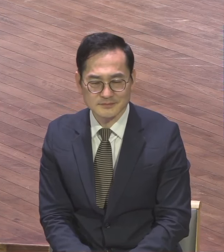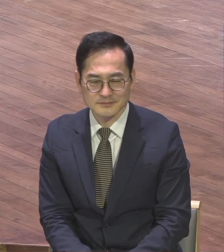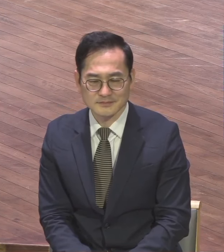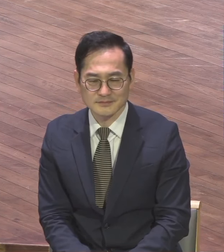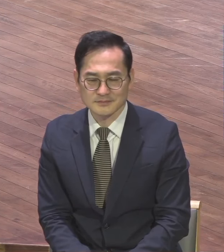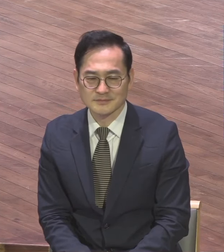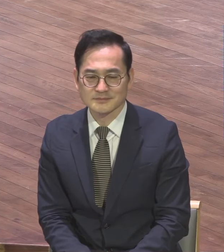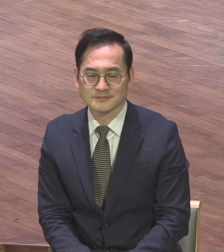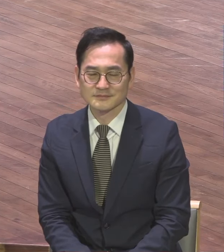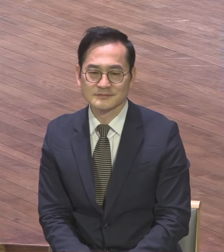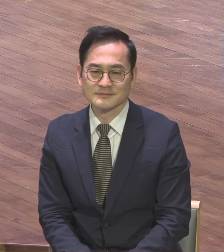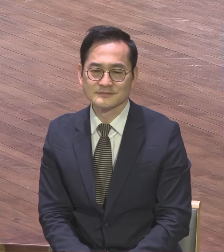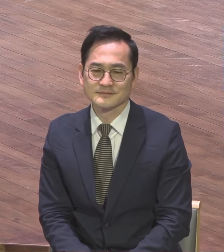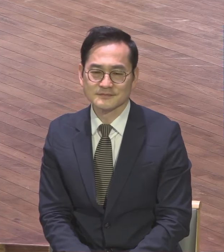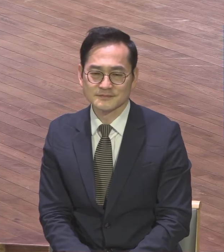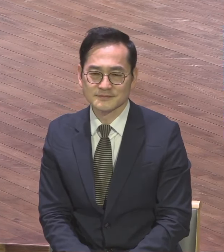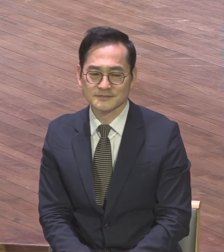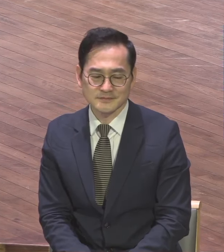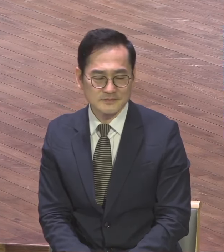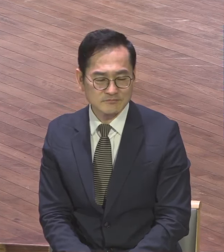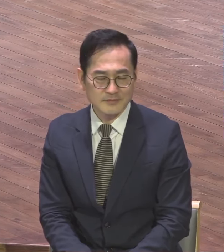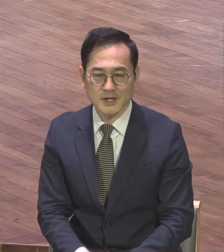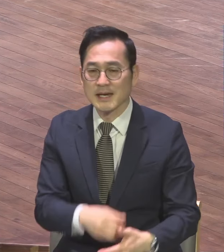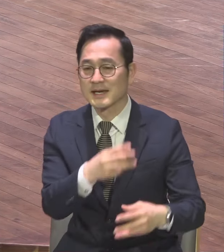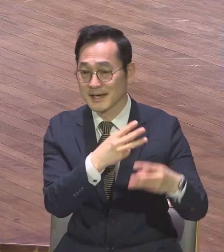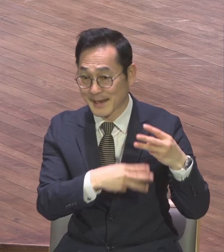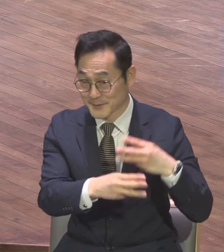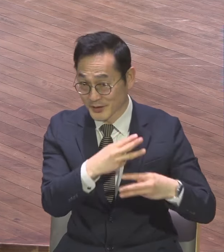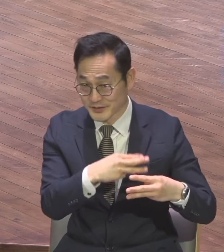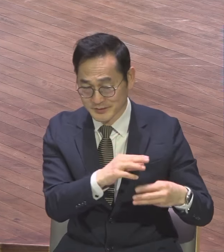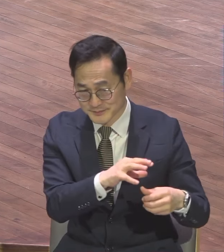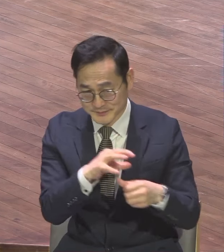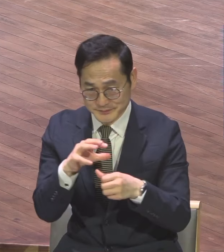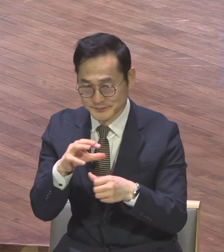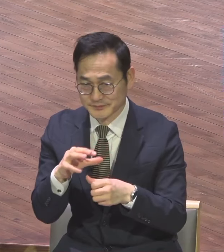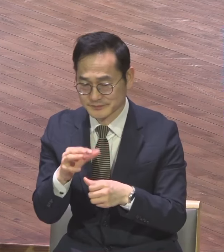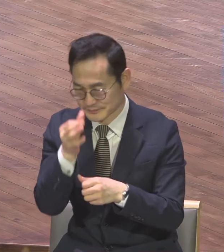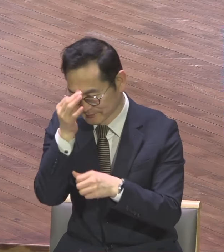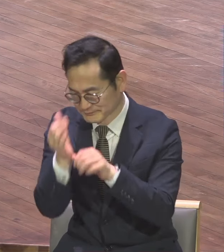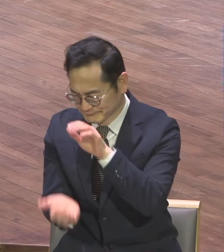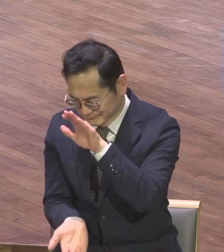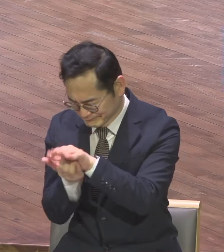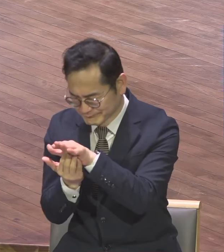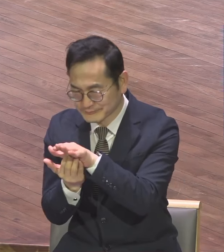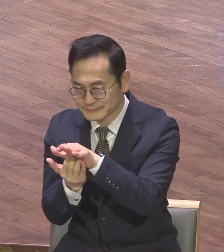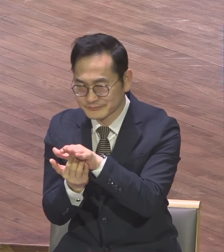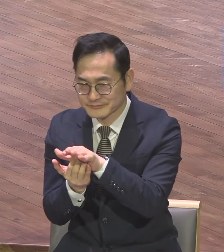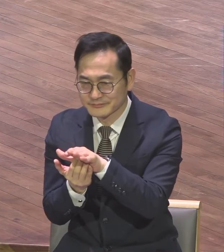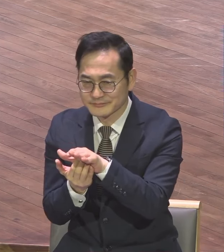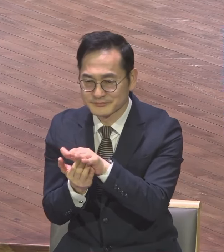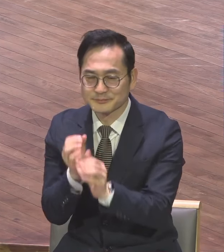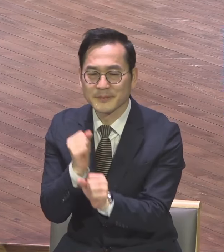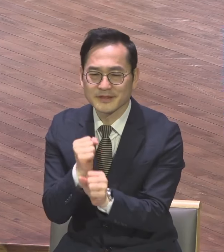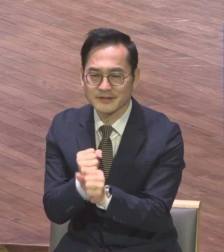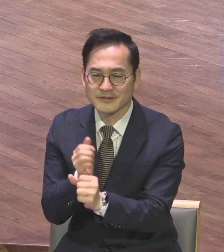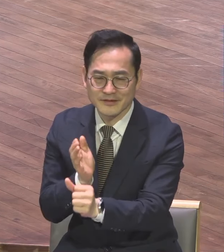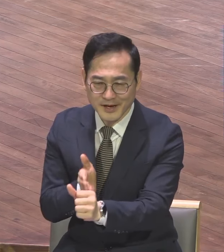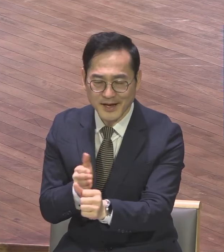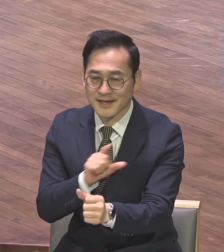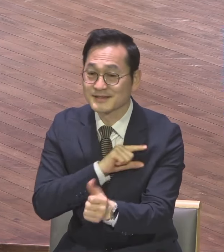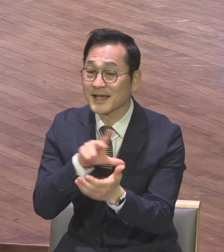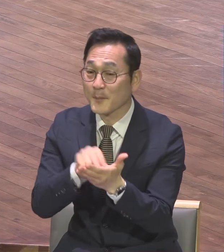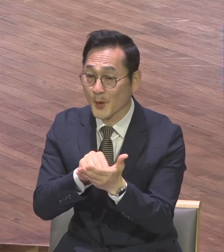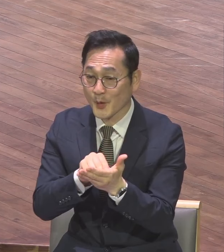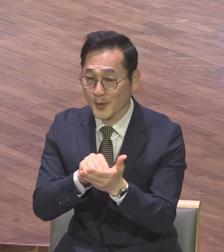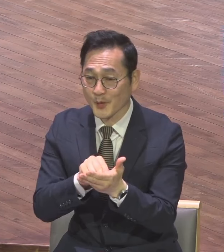렘넌트를 서밋으로라는 제목으로 말씀을 드립니다. 오늘은 우리 성도들과